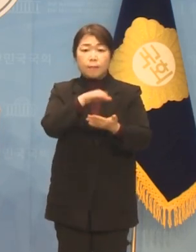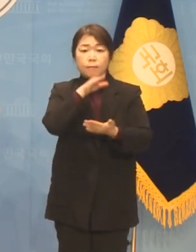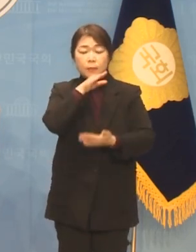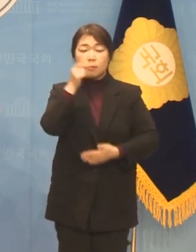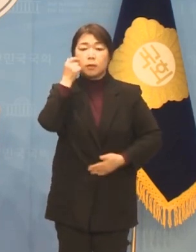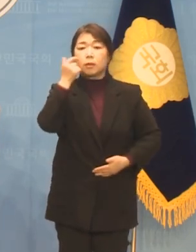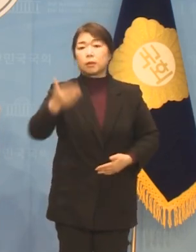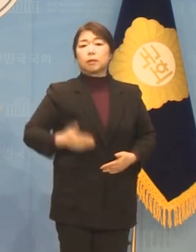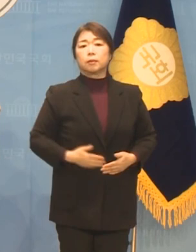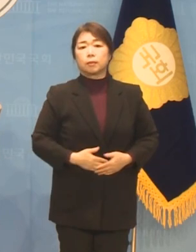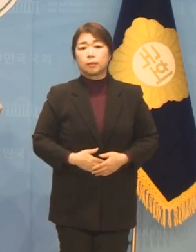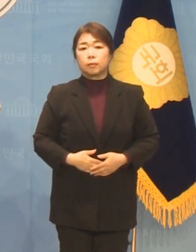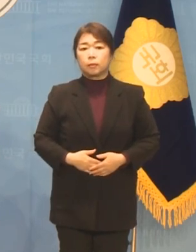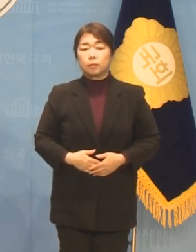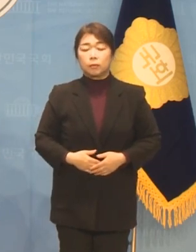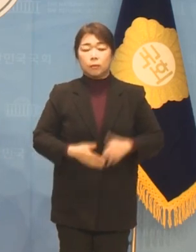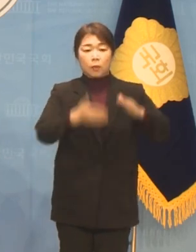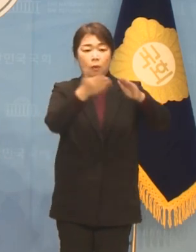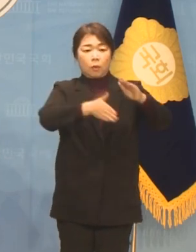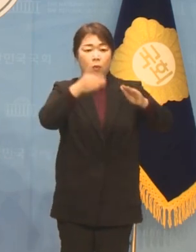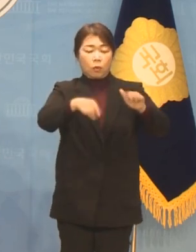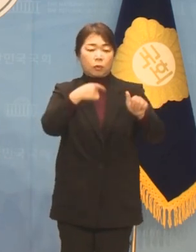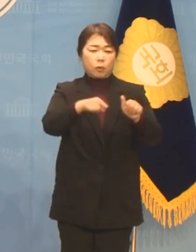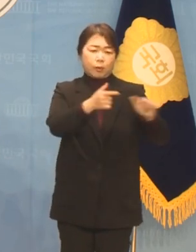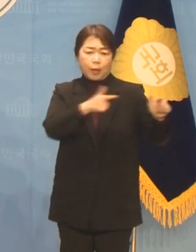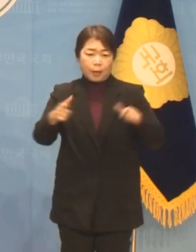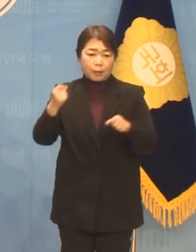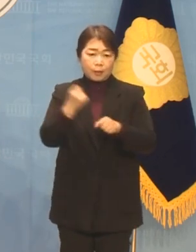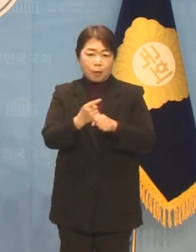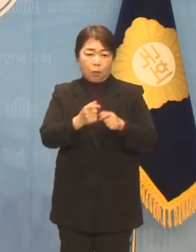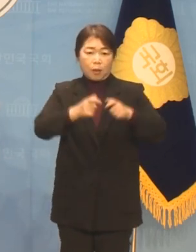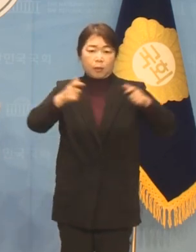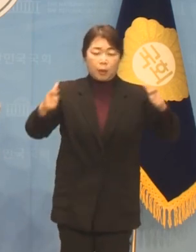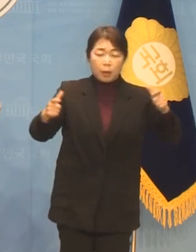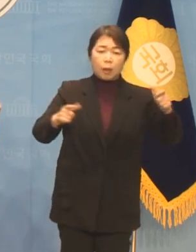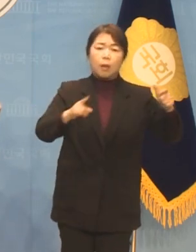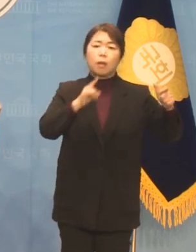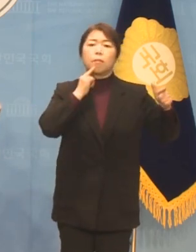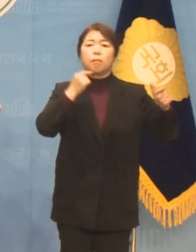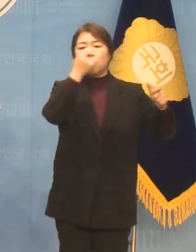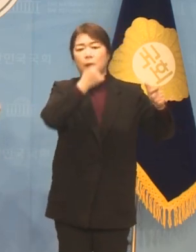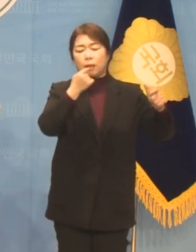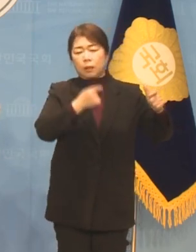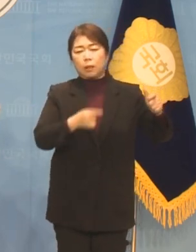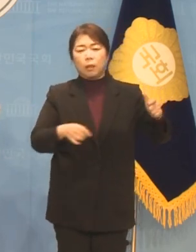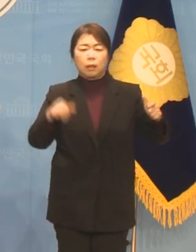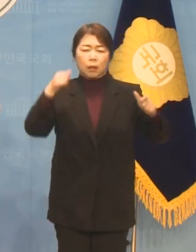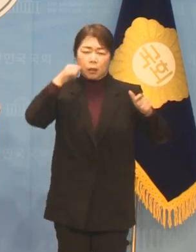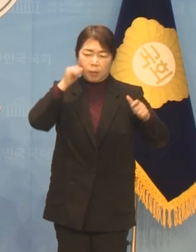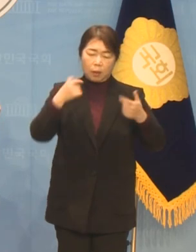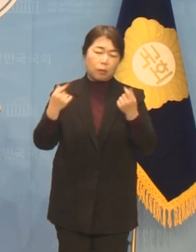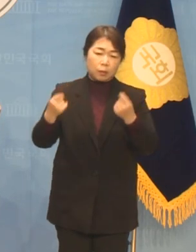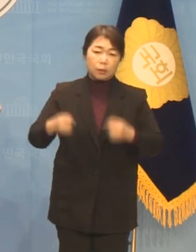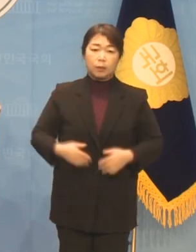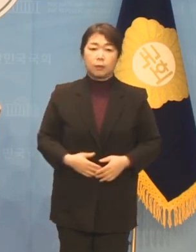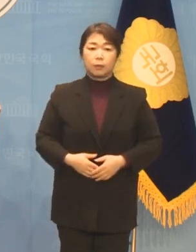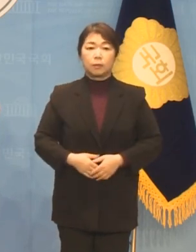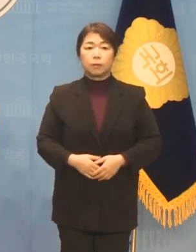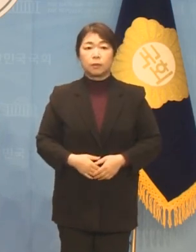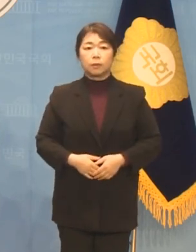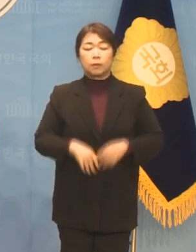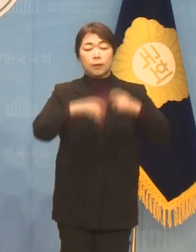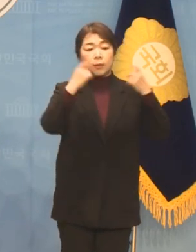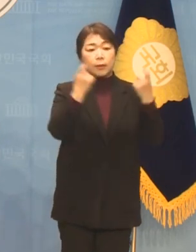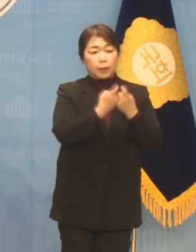맞습니까? 공교육의 다양성을 확대하는 말 또한 기만이고 거짓입니다.